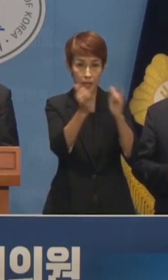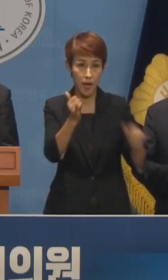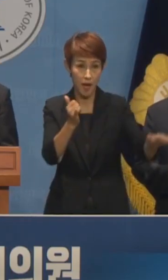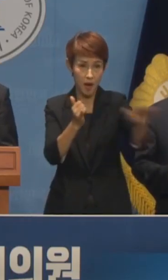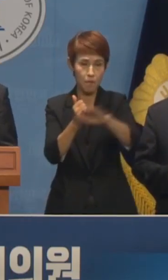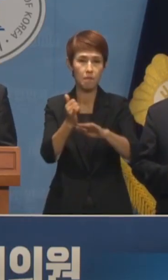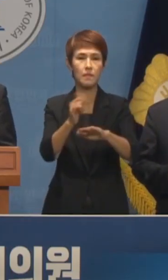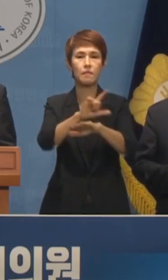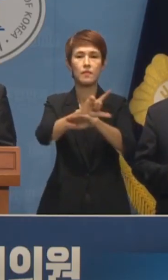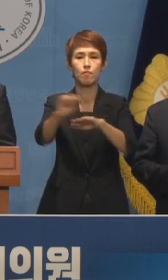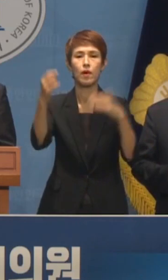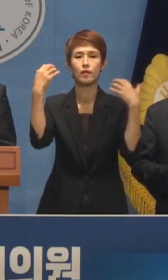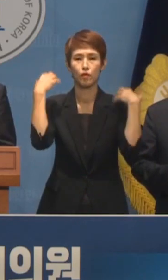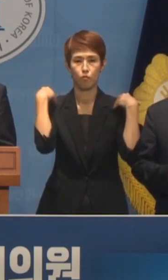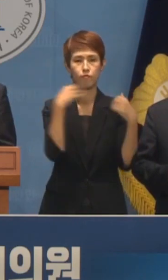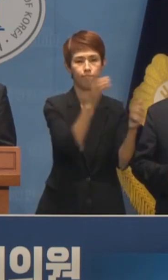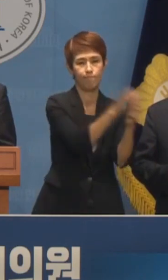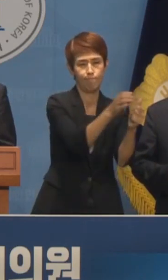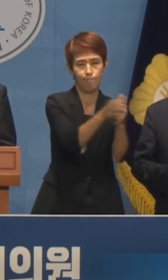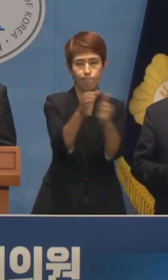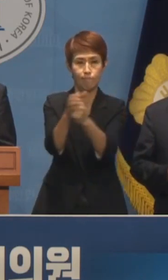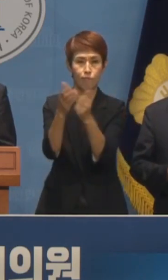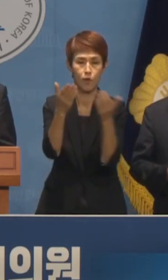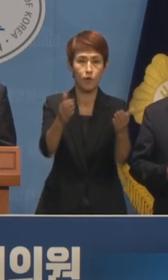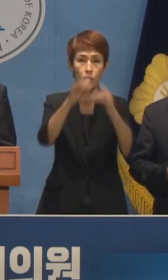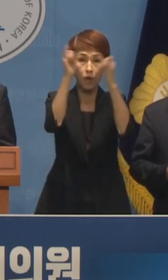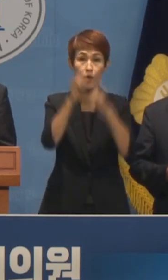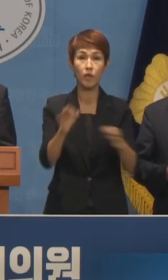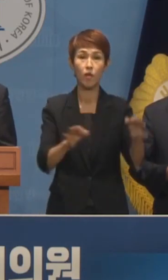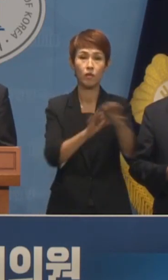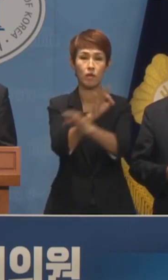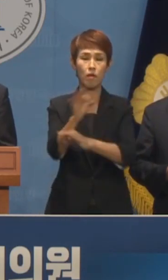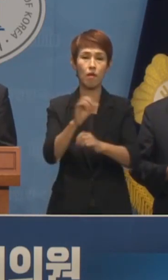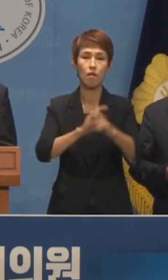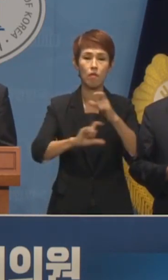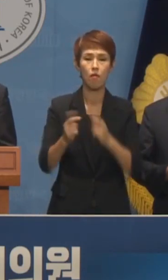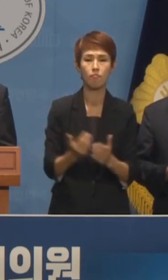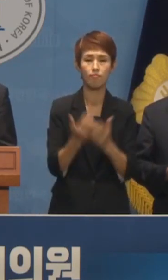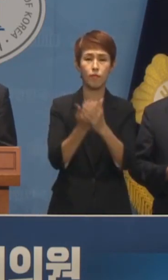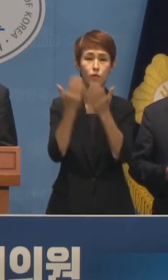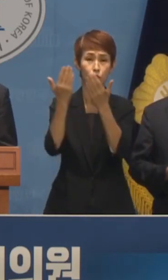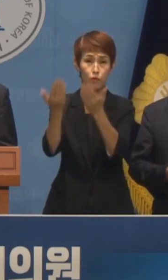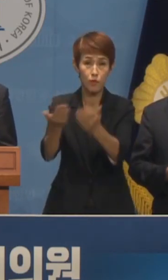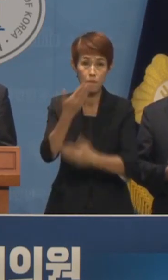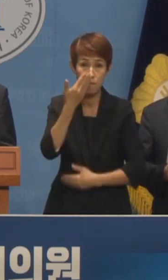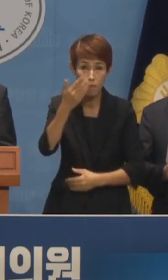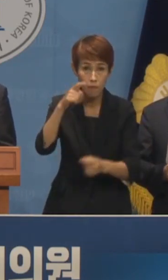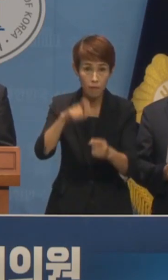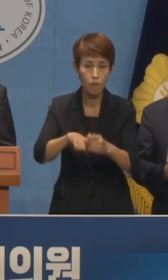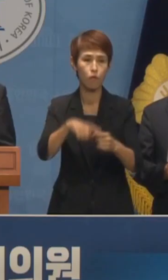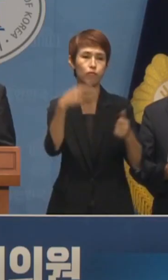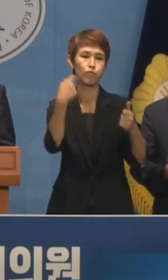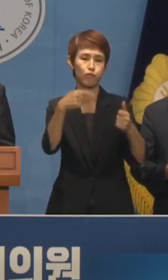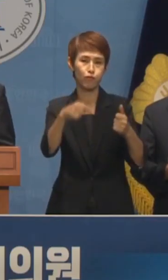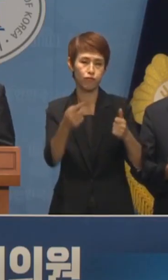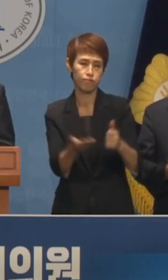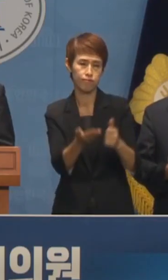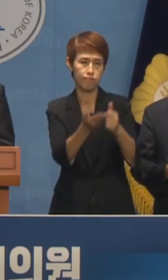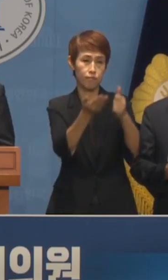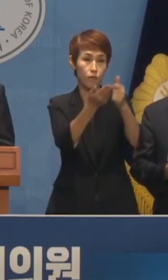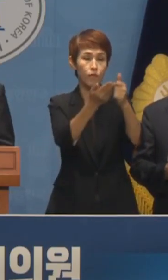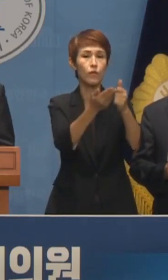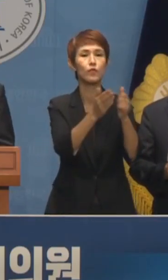지방정부를 이끌어가면서 사회적 경제를 더 활성화시킬 수 있도록 충분히 교육하고 훈련될 수 있는